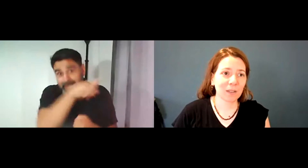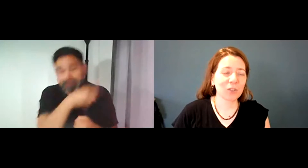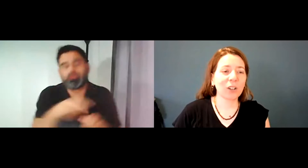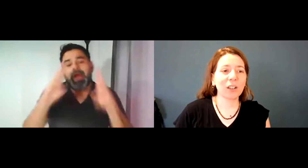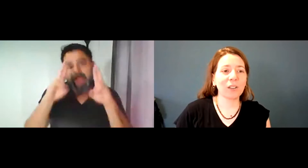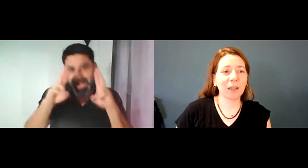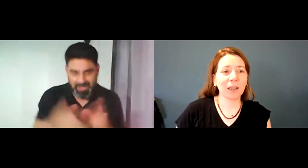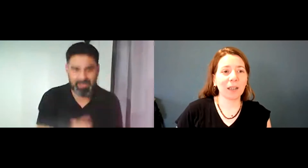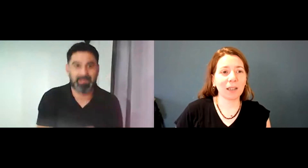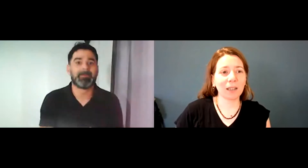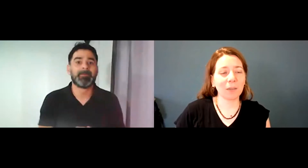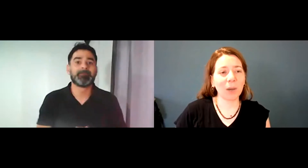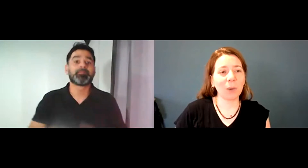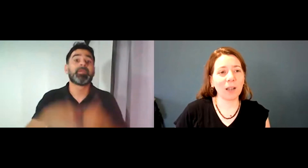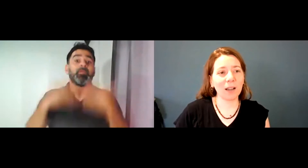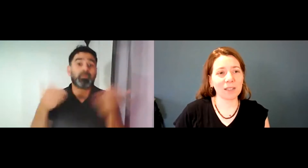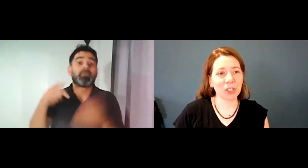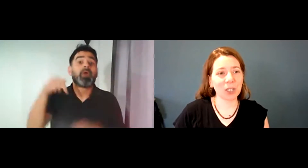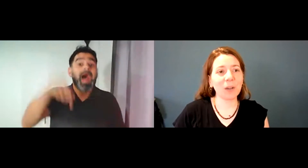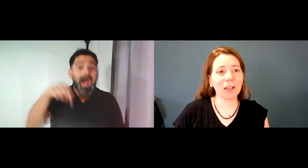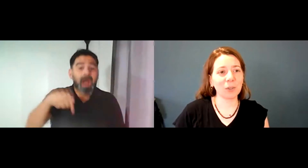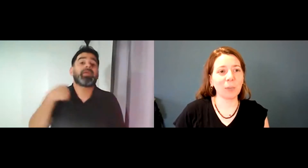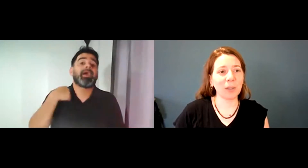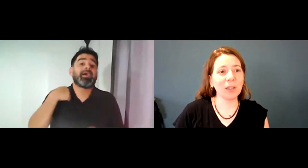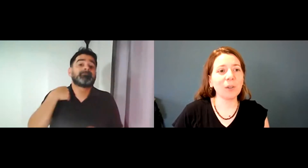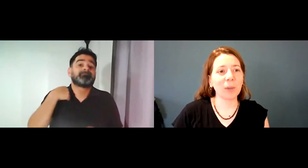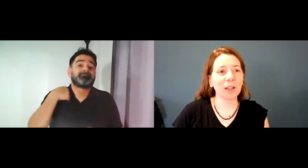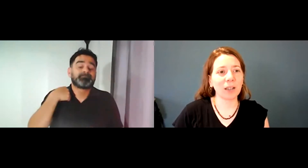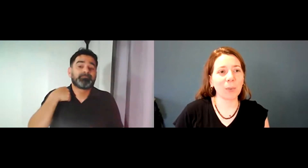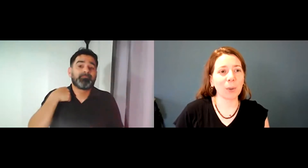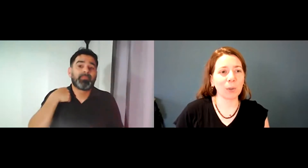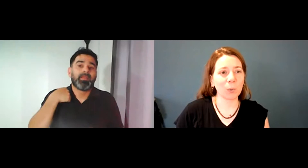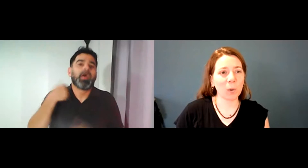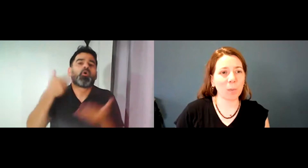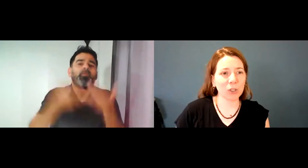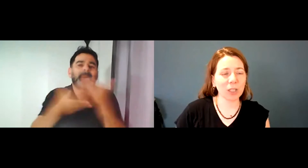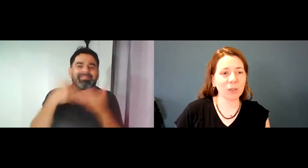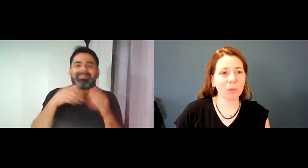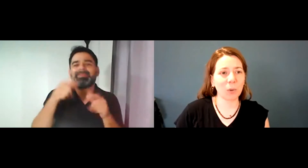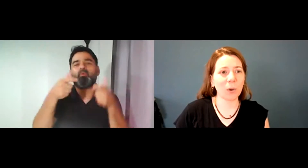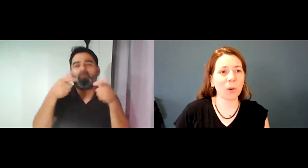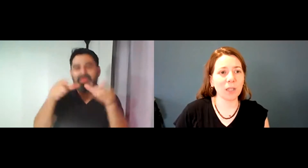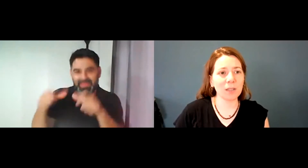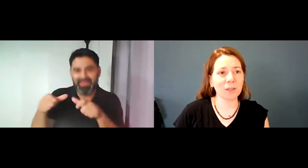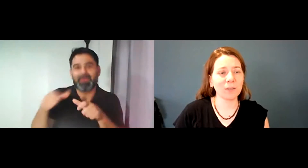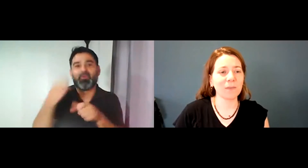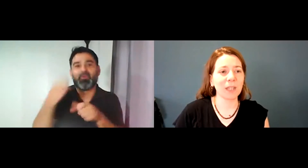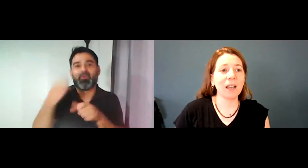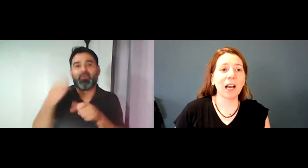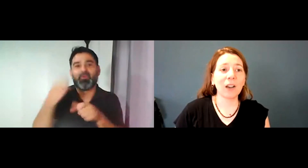Yo creo que Paula se lleva estos pedidos para que aprueben un nuevo proyecto, un nuevo comienzo. Ahora lo